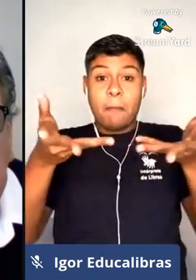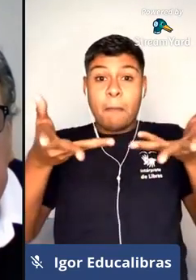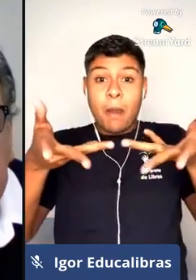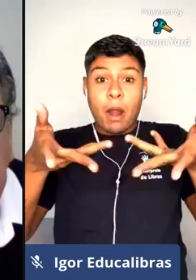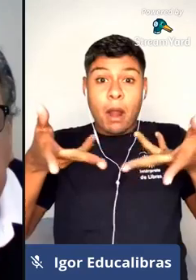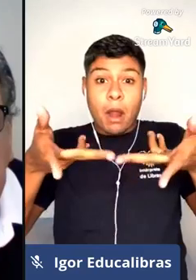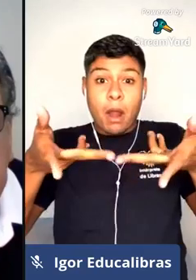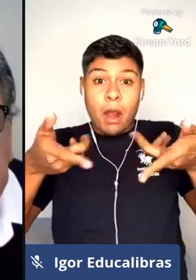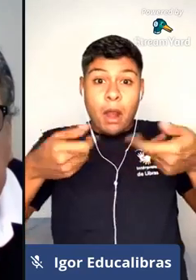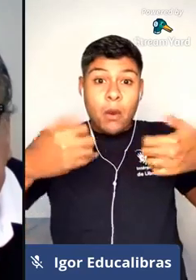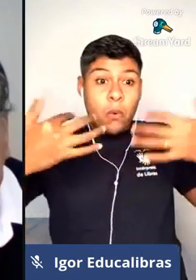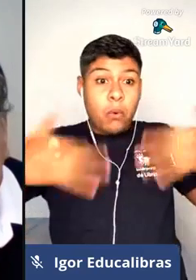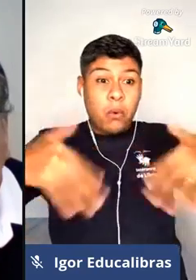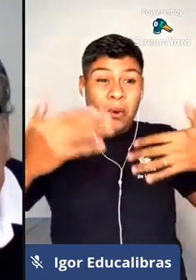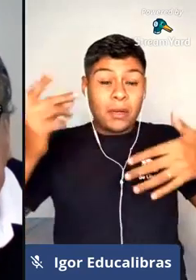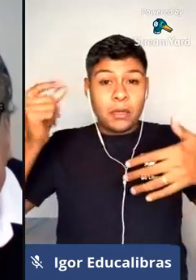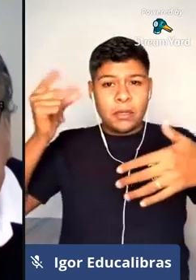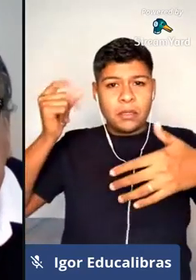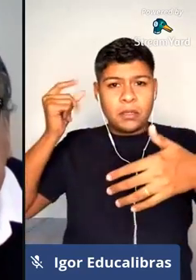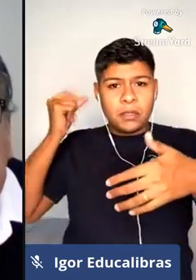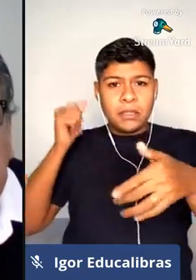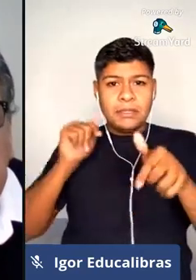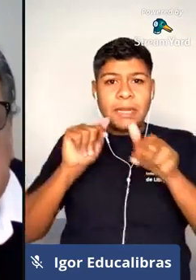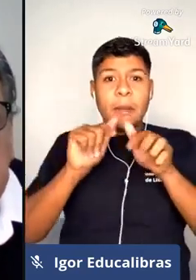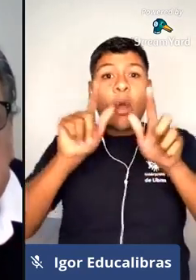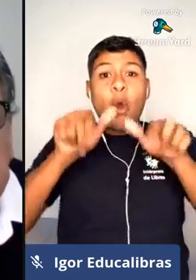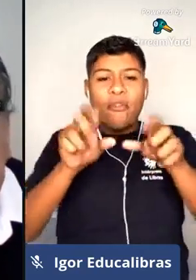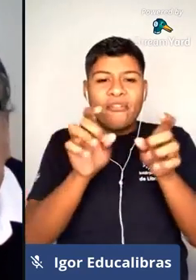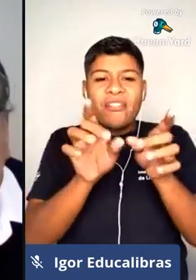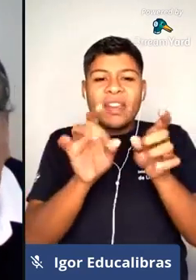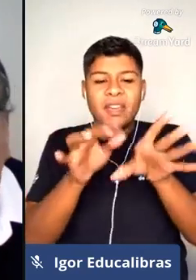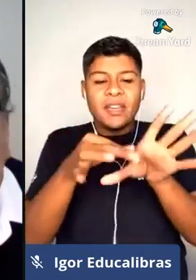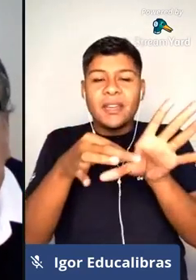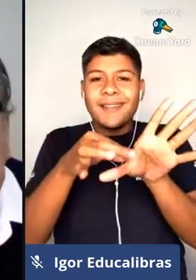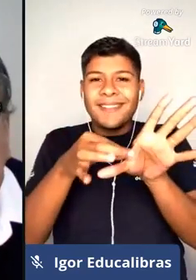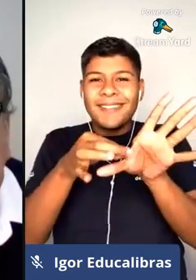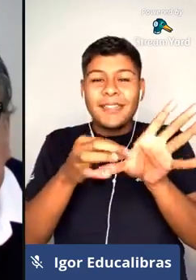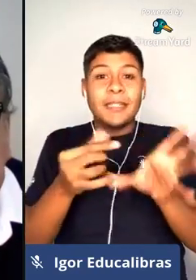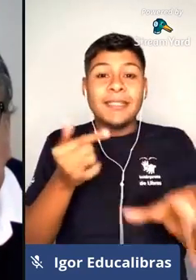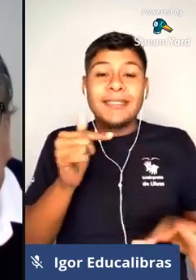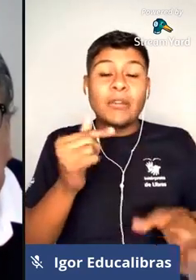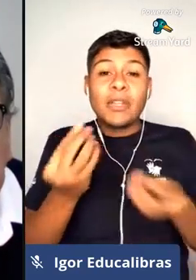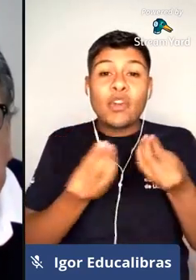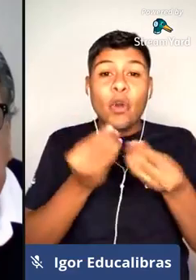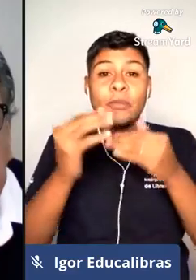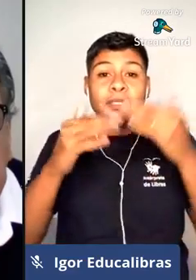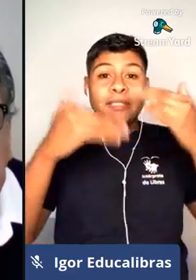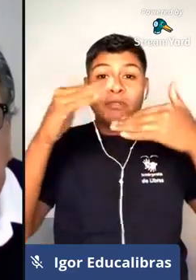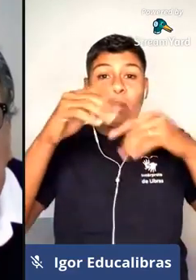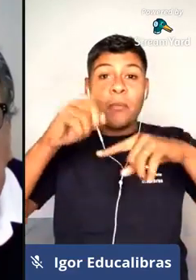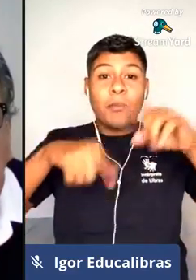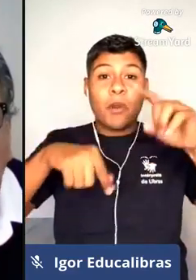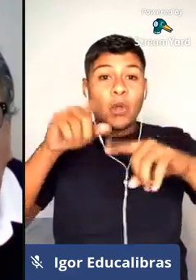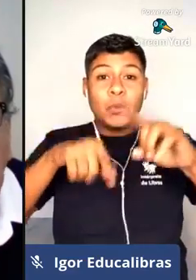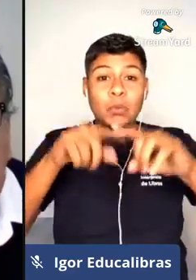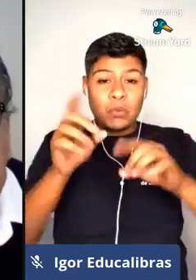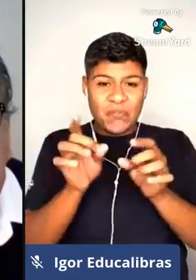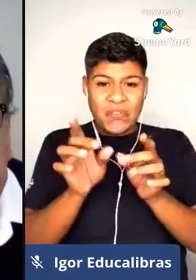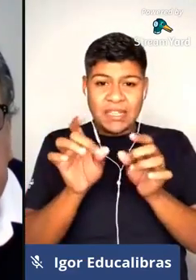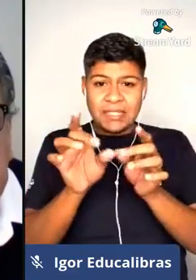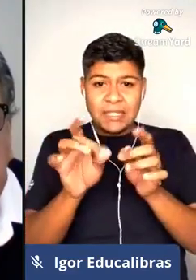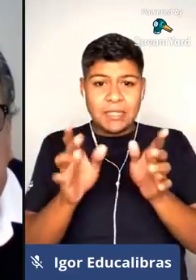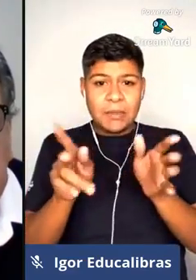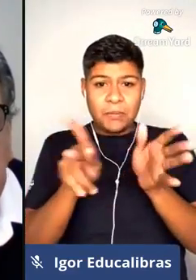porque naquela época eu estava no frigorífico, nós não tínhamos como desenvolver produto para varejo, com base